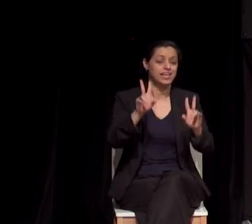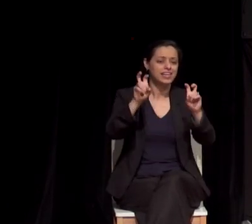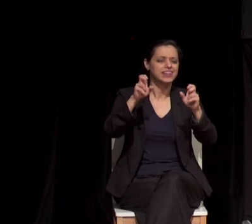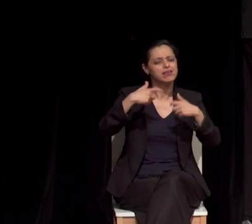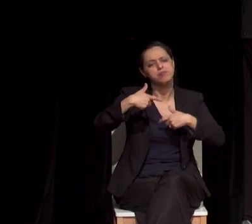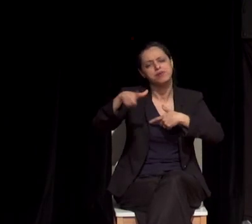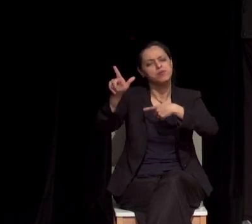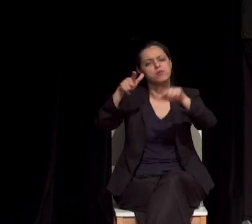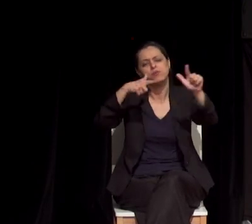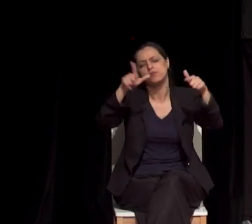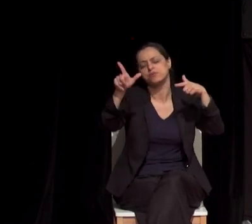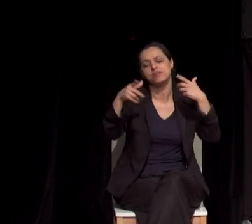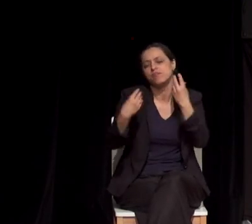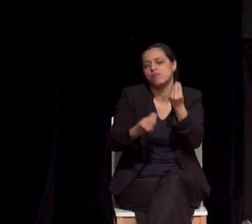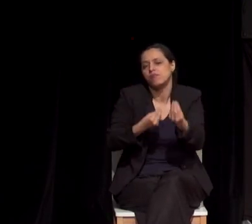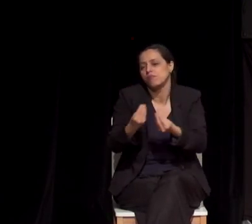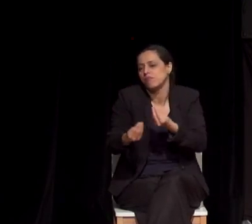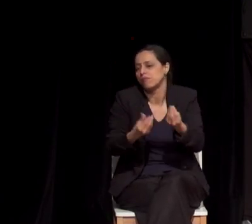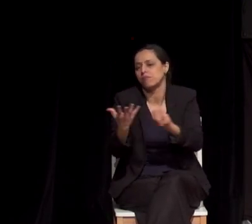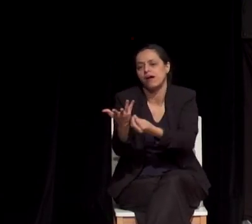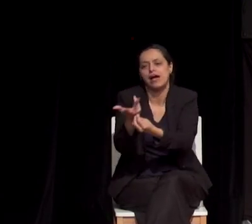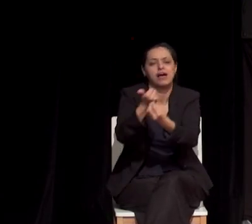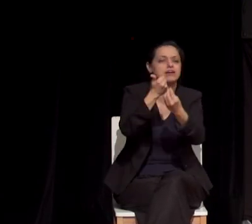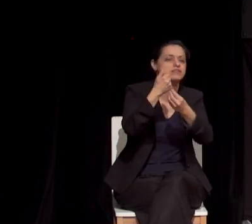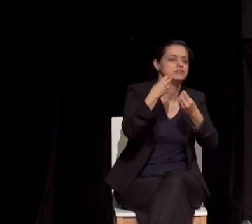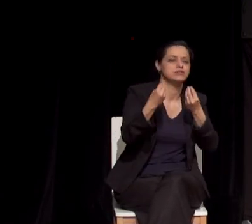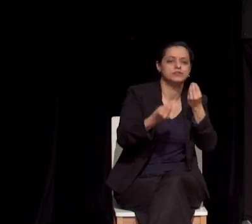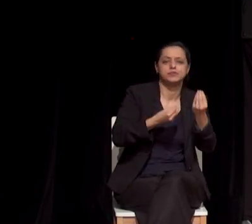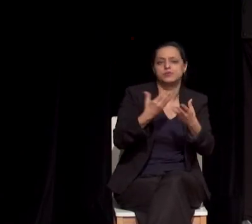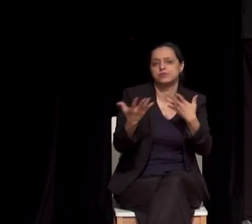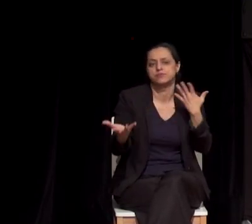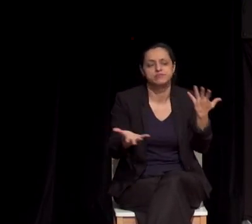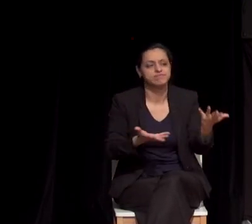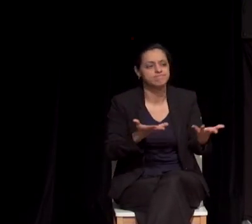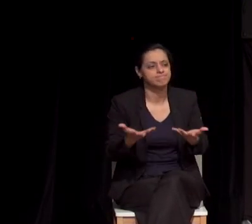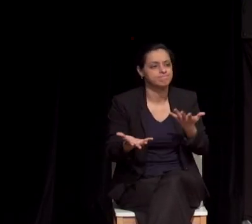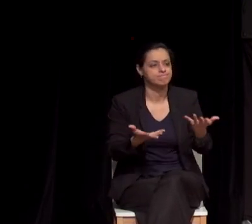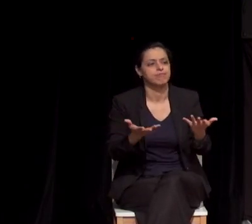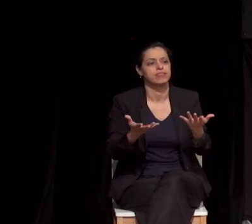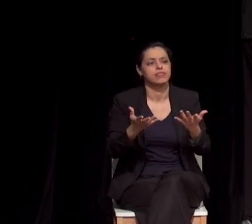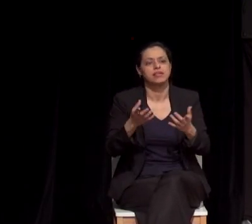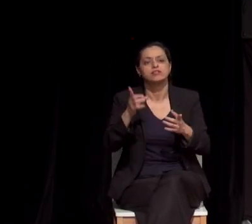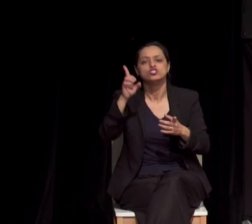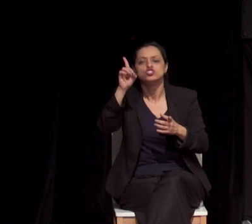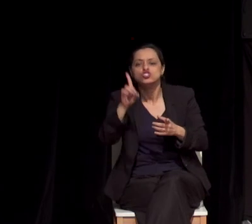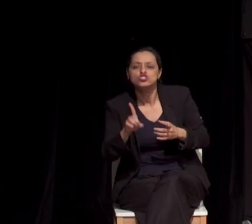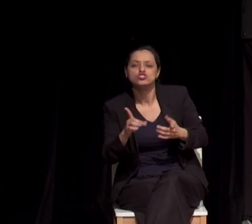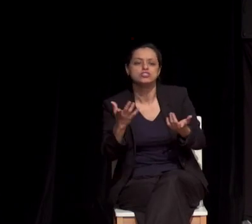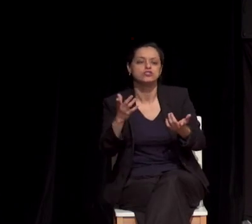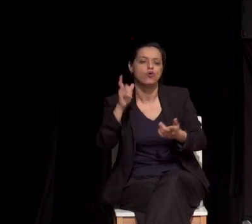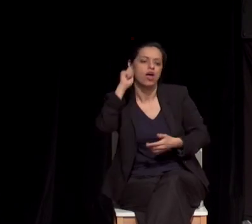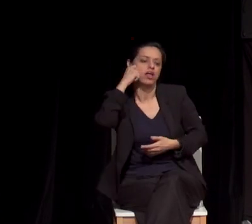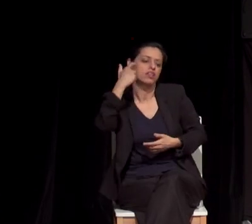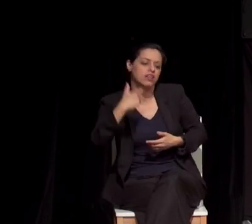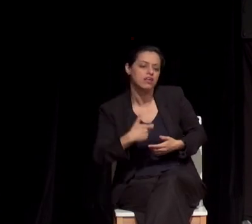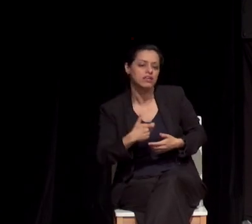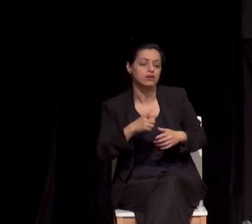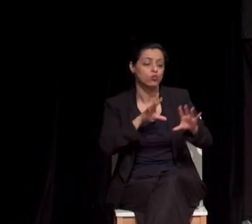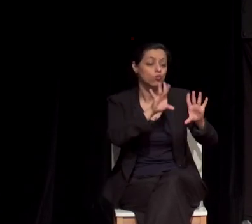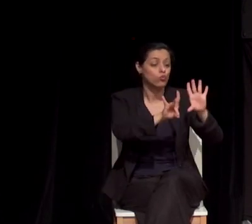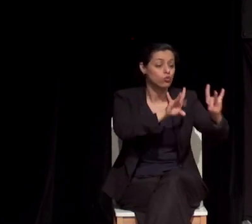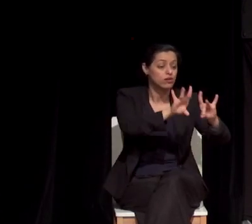discutindo como artistas, como diretores, como